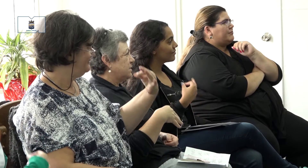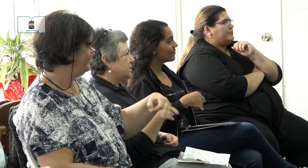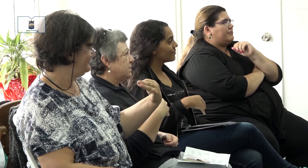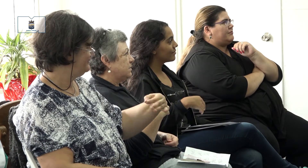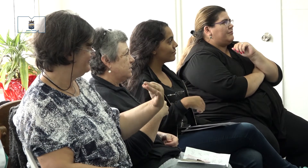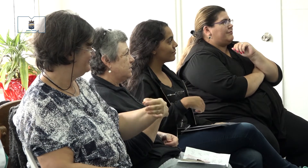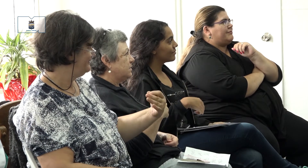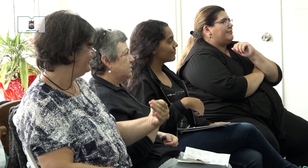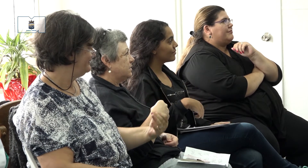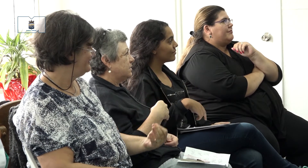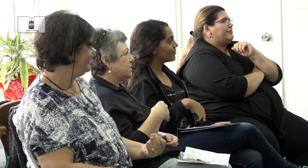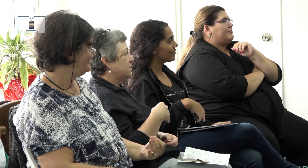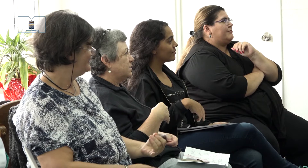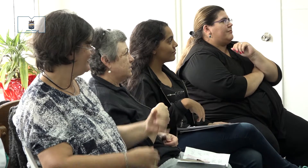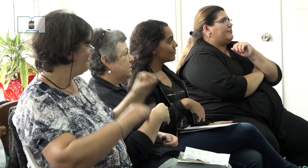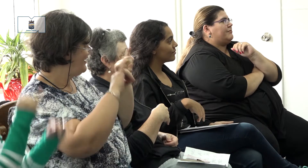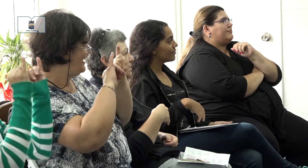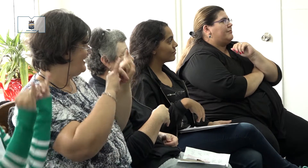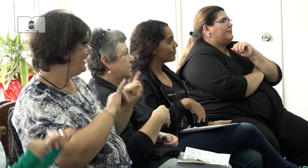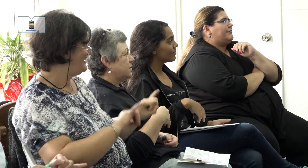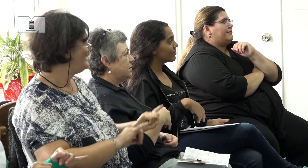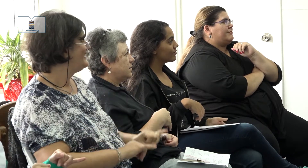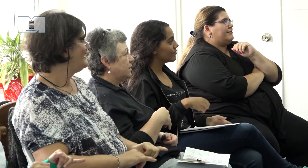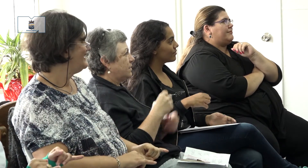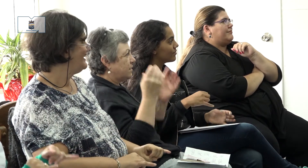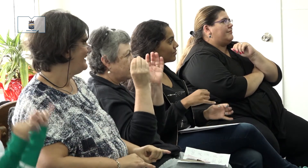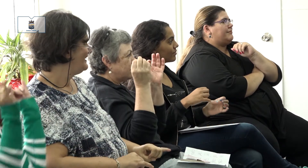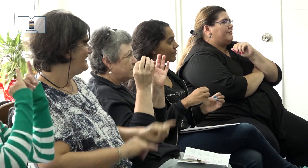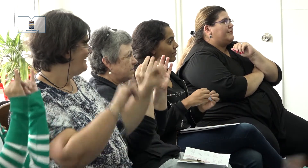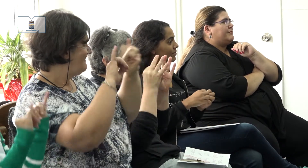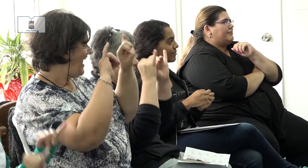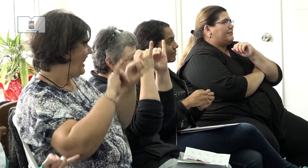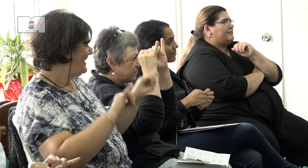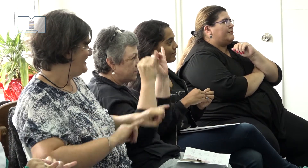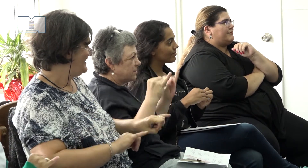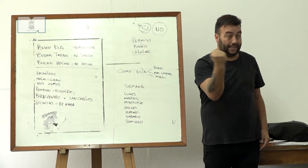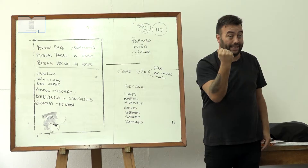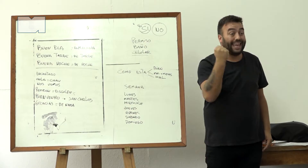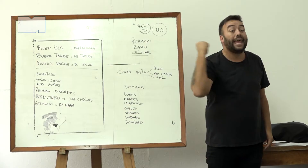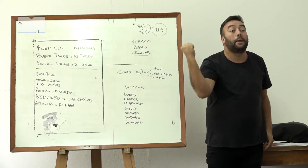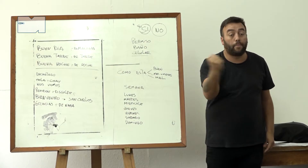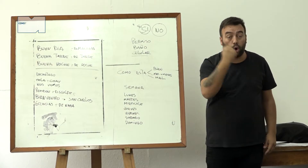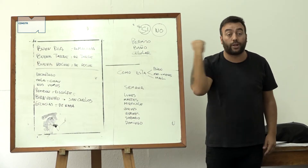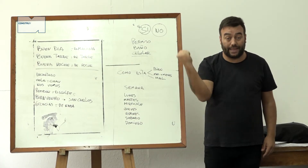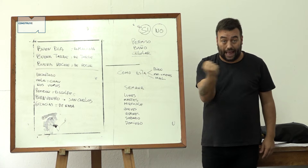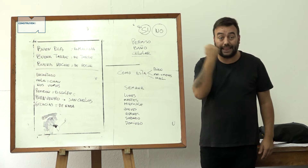realmente quieren capacitarse y quieren tener las herramientas necesarias para poderlos incluir. ¿Por qué tanta gente? Es como que